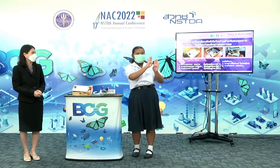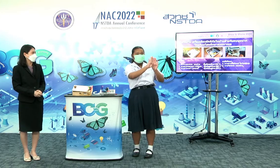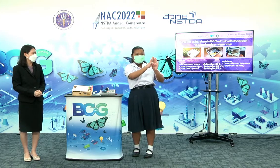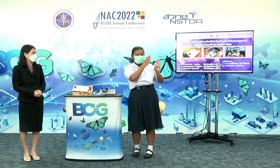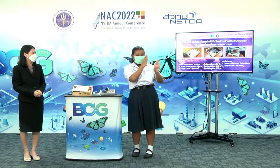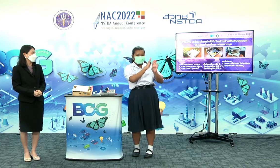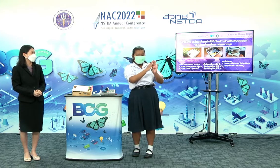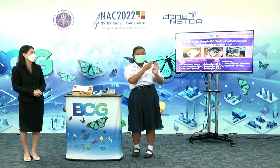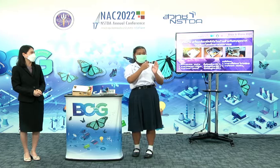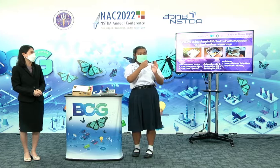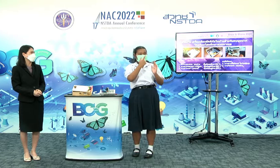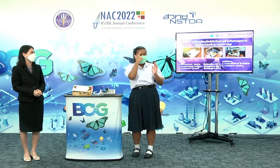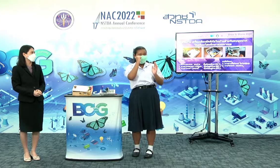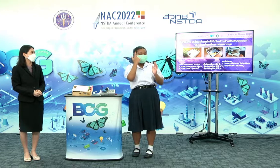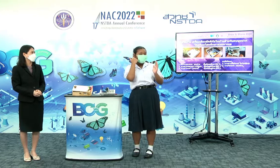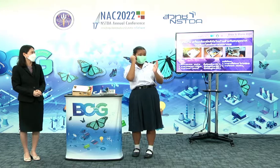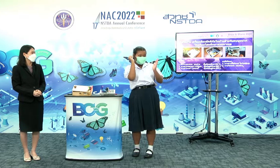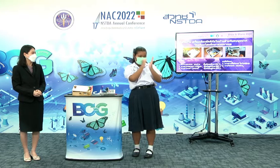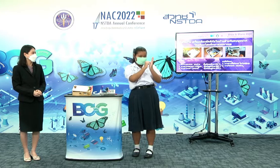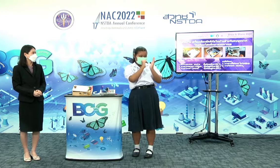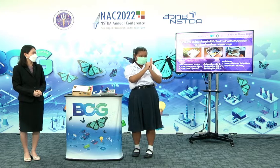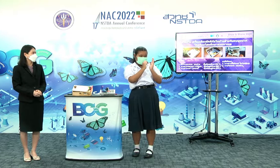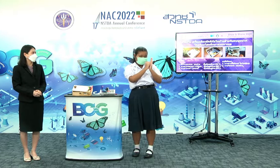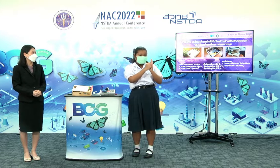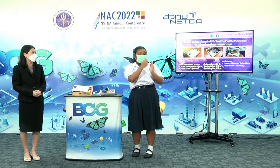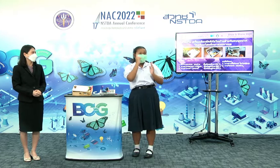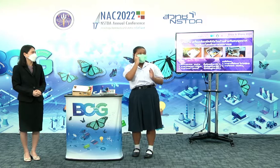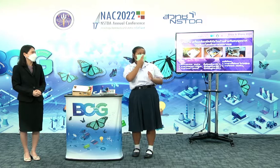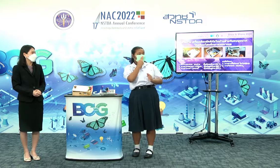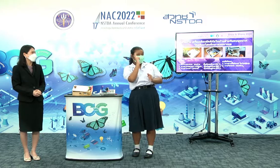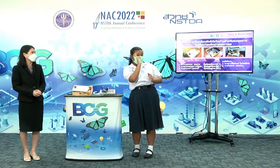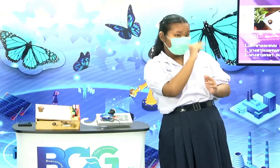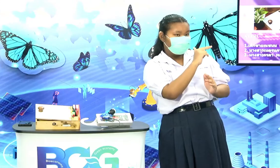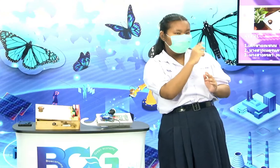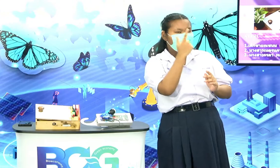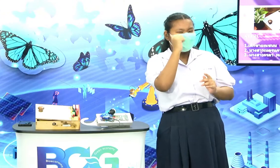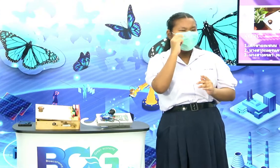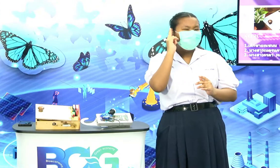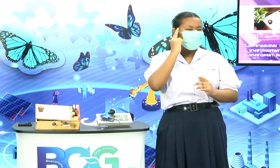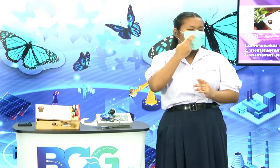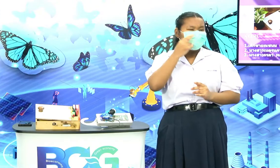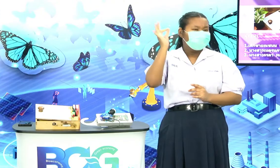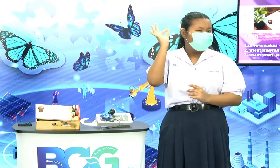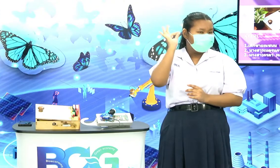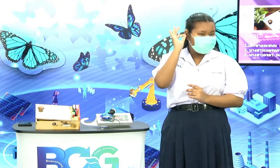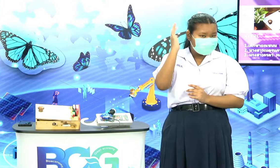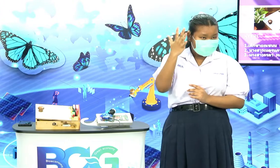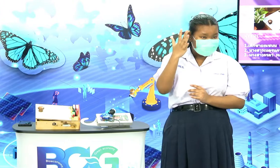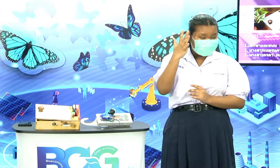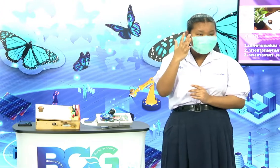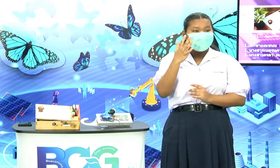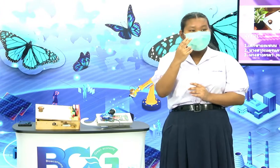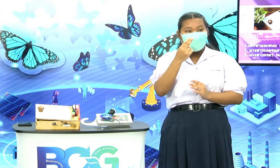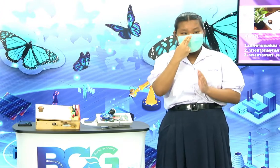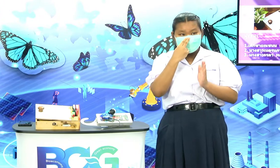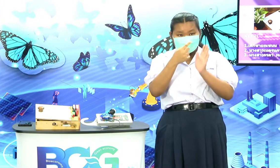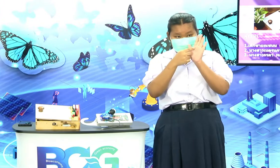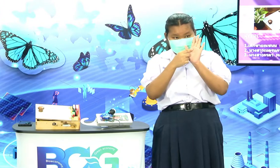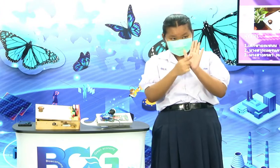ปลุกสำหรับคนหัวเนื้อหาซึ่งฟังก์ชันแรกจะเป็นการแจ้งเตือนเมื่อมีคนมาเคาะประตูเพราะนั้นจากเราไม่ได้ยินเสียงว่ามีคนเข้าประตู